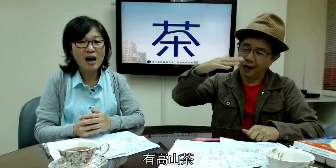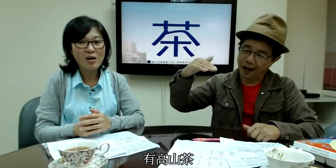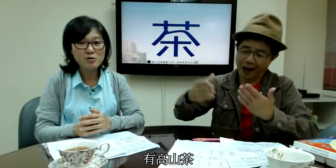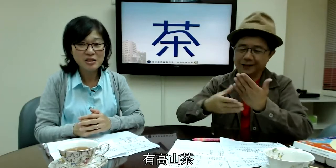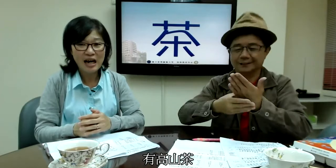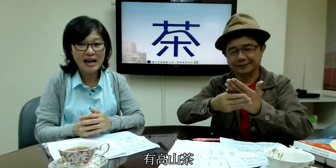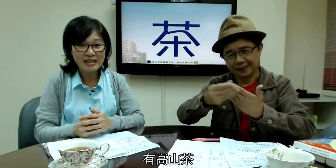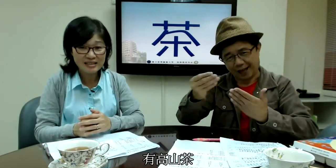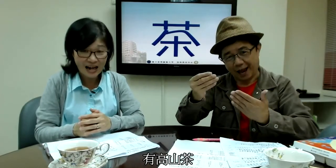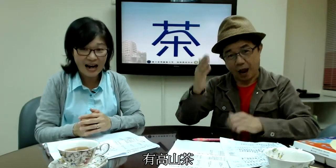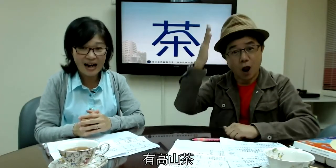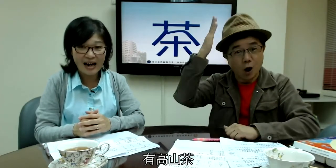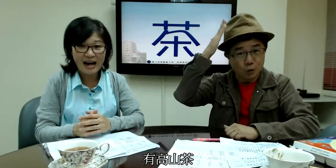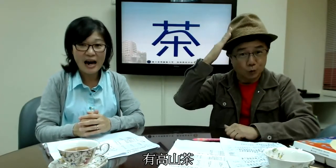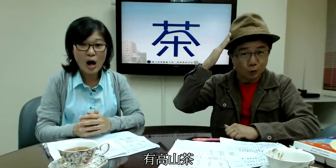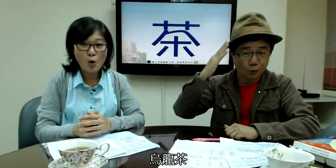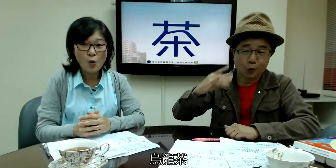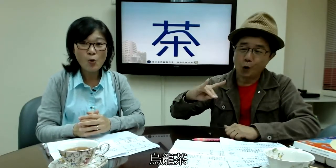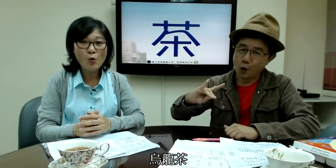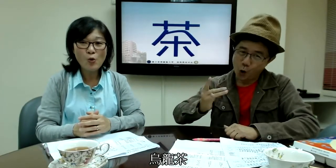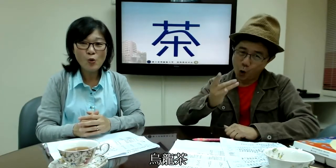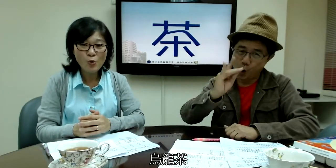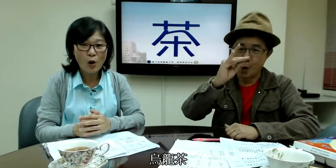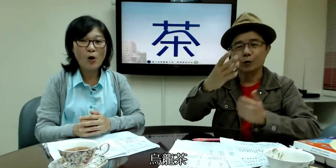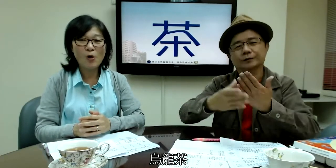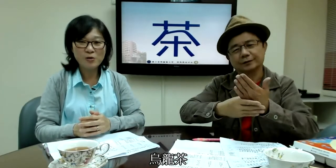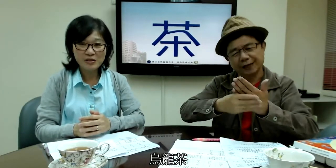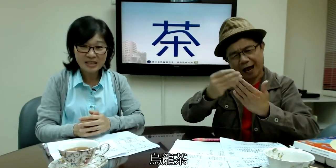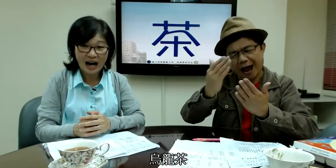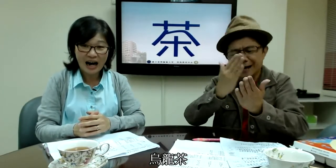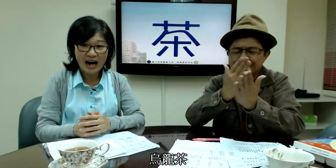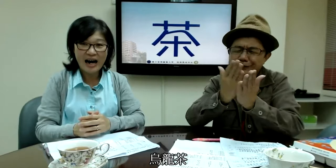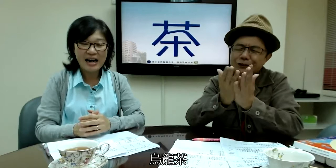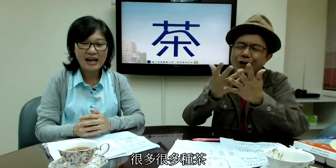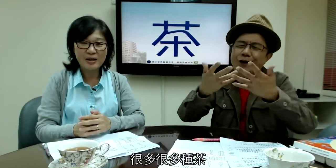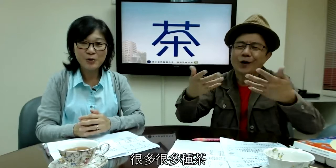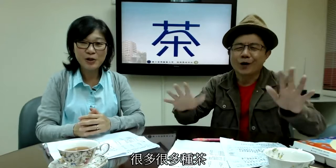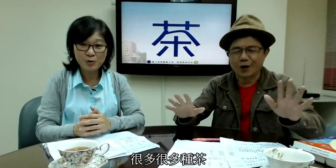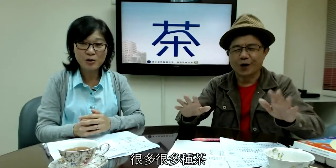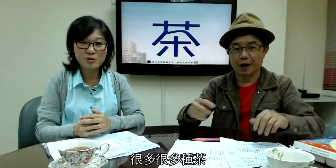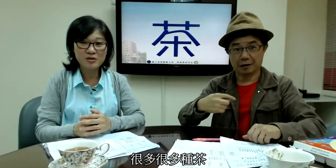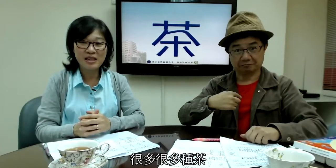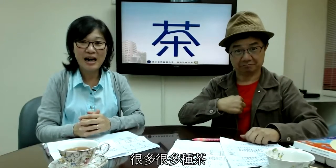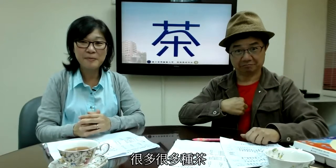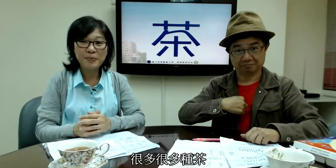高山茶。乌龙茶，很多很多种茶，